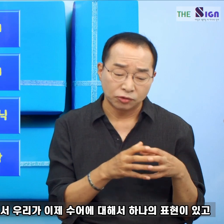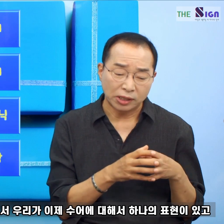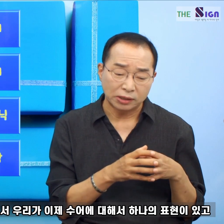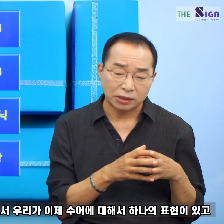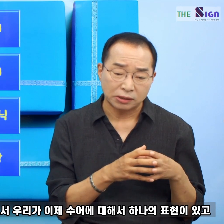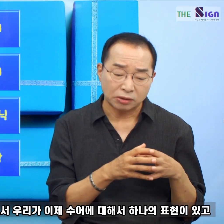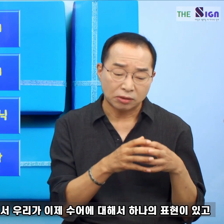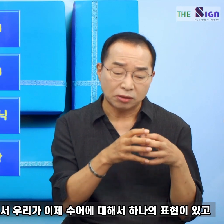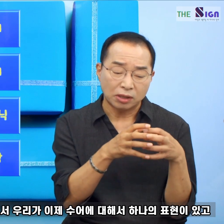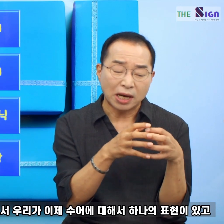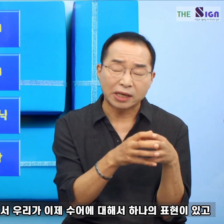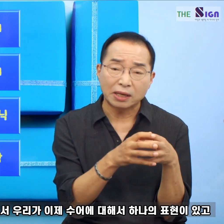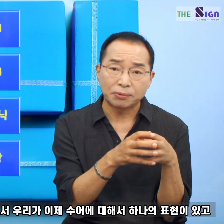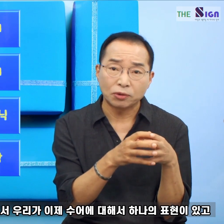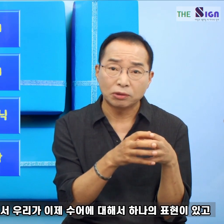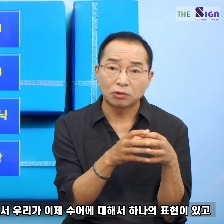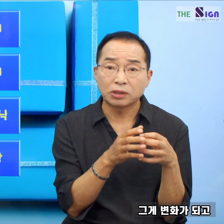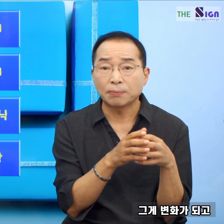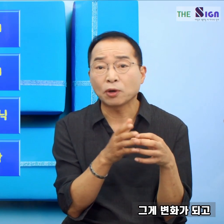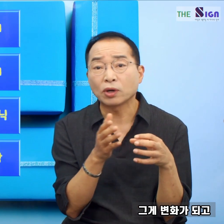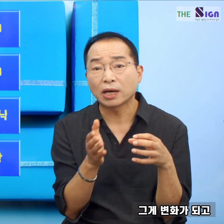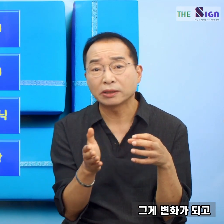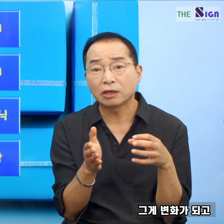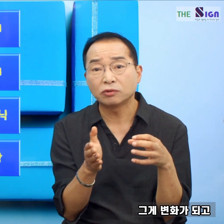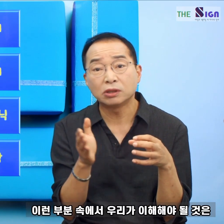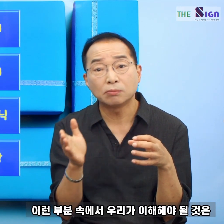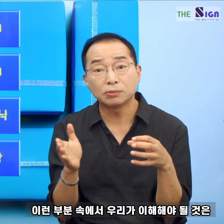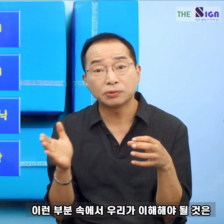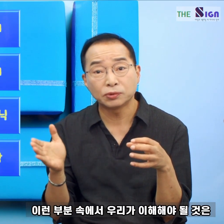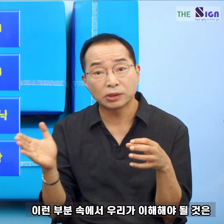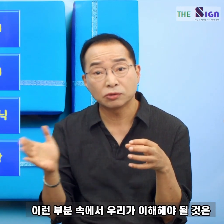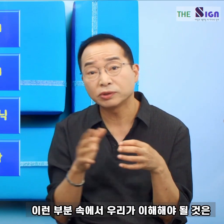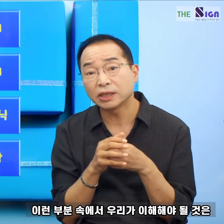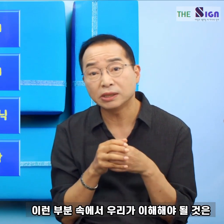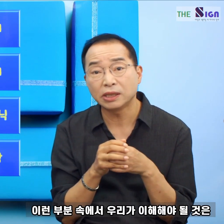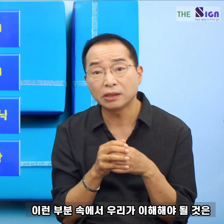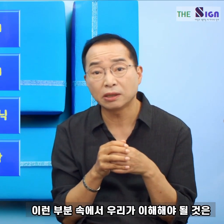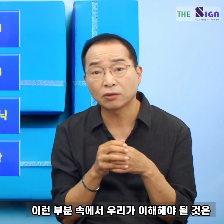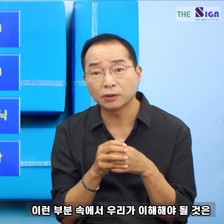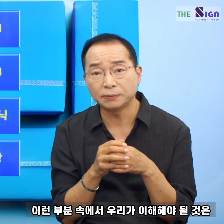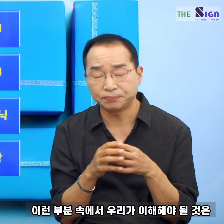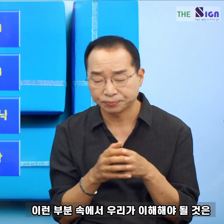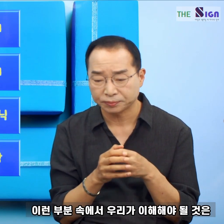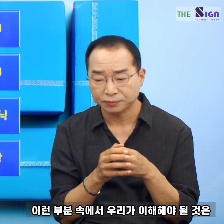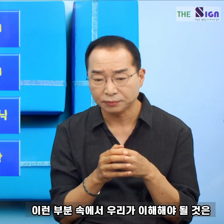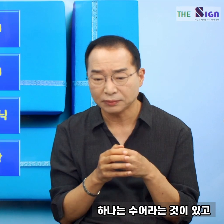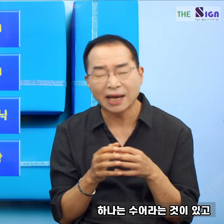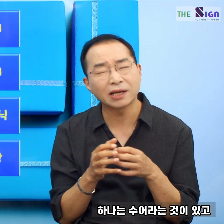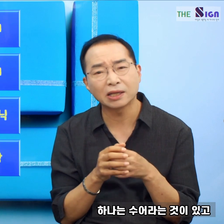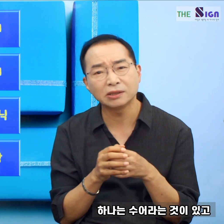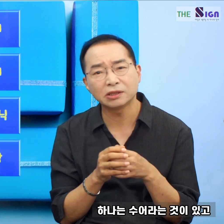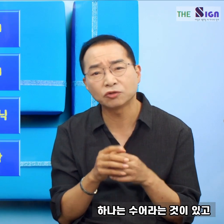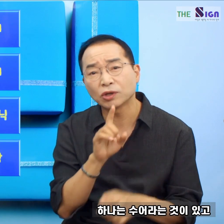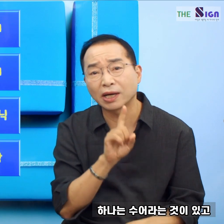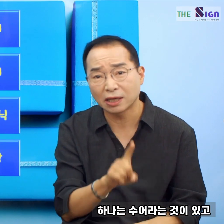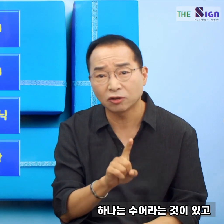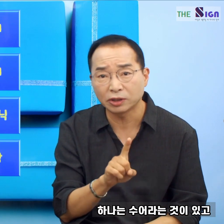수화에 대해서 하나의 표현이 있고 그게 변화가 되고 이런 부분 속에서 우리가 이해해야 될 거는, 하나는 이제 수화라는 거